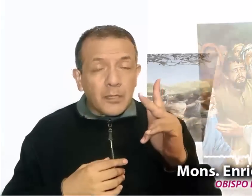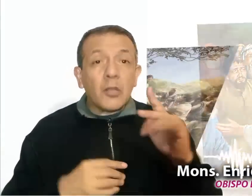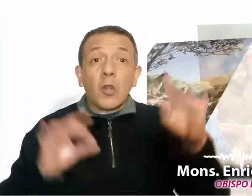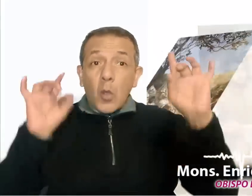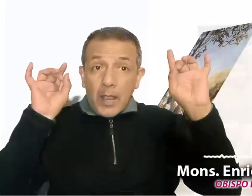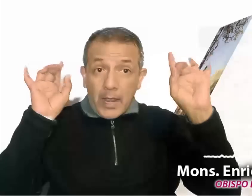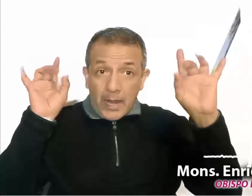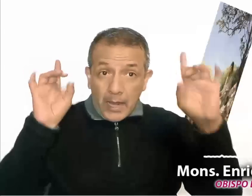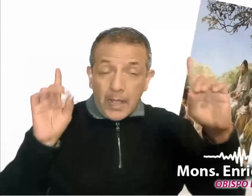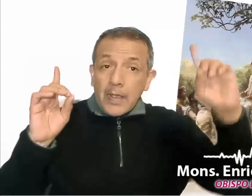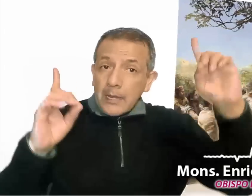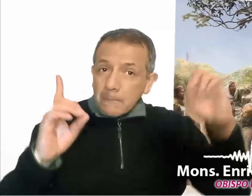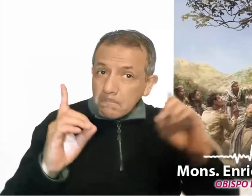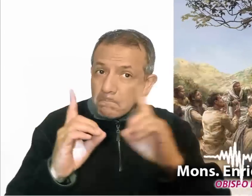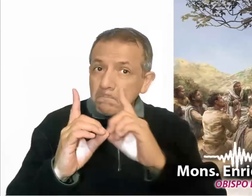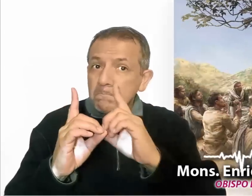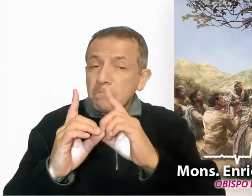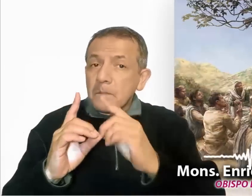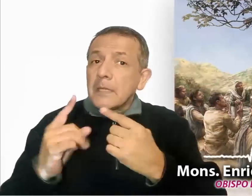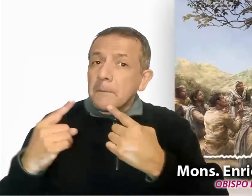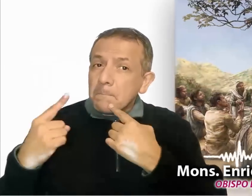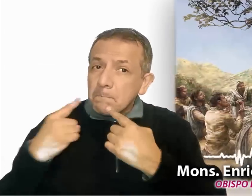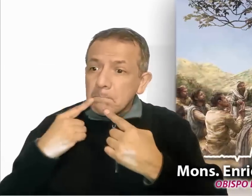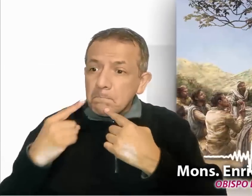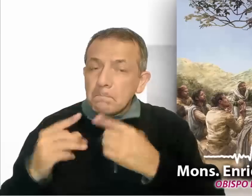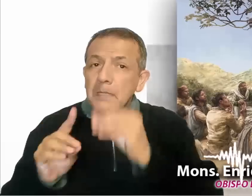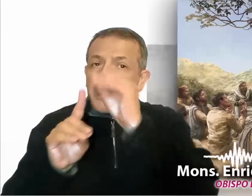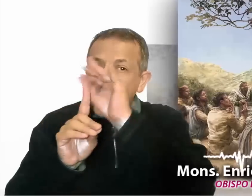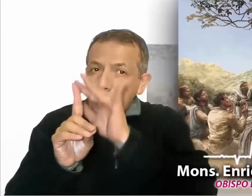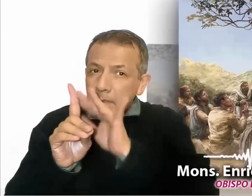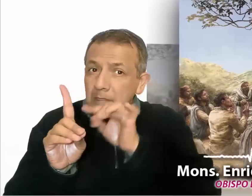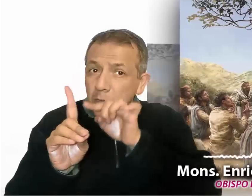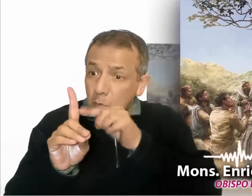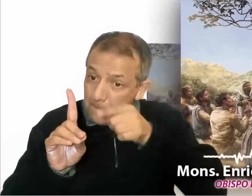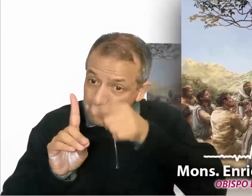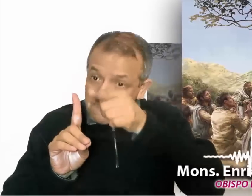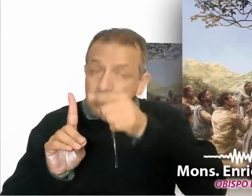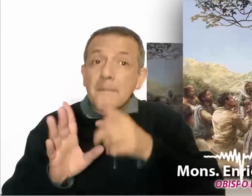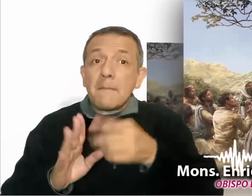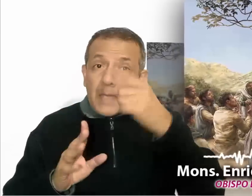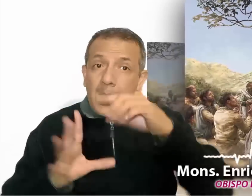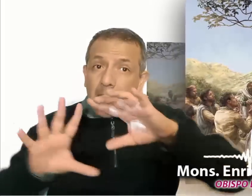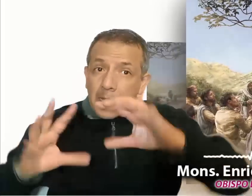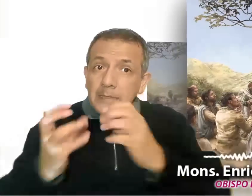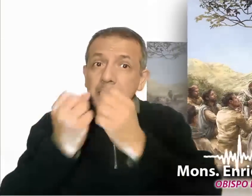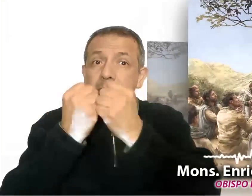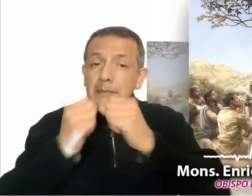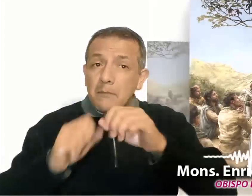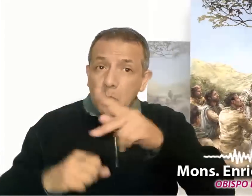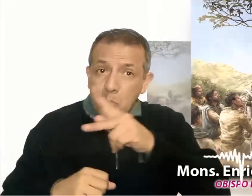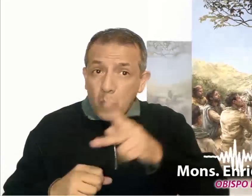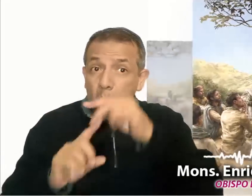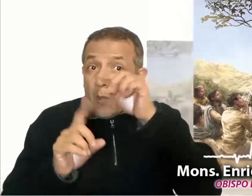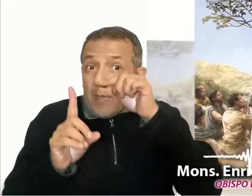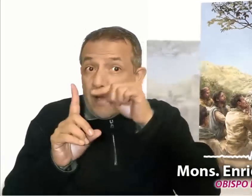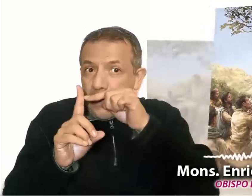embargo, el ángel accede al diálogo y lanza a Gedeón a salvar a su pueblo, pero no confiando en